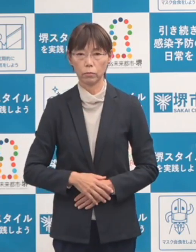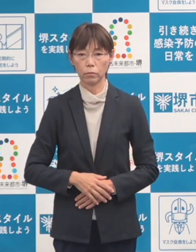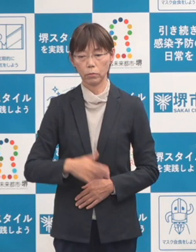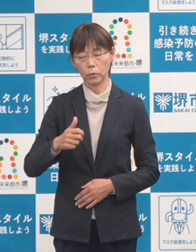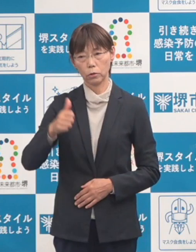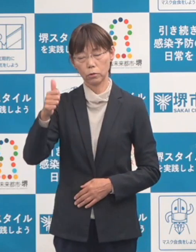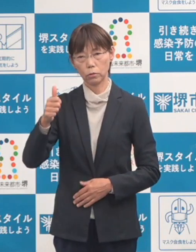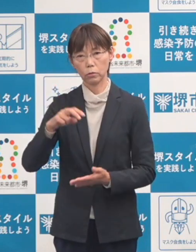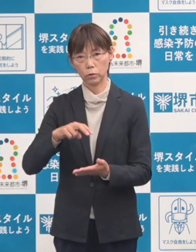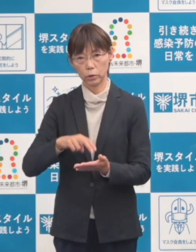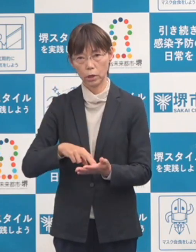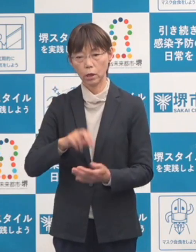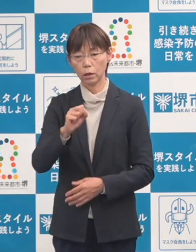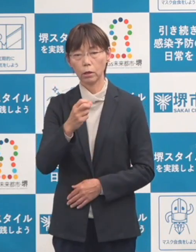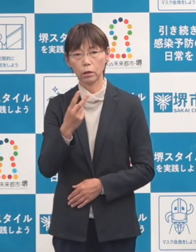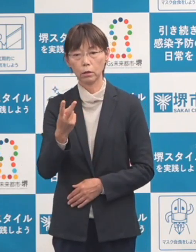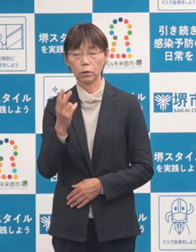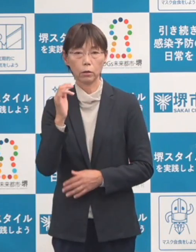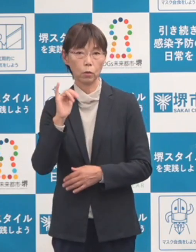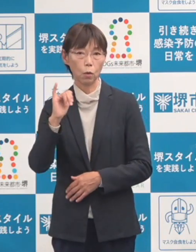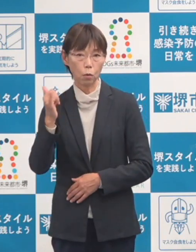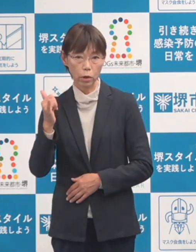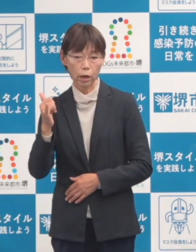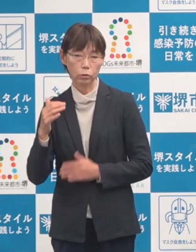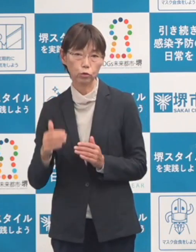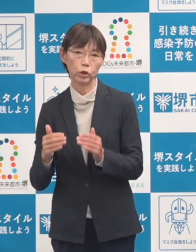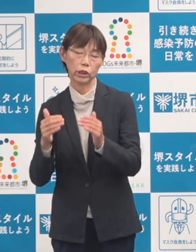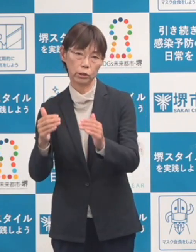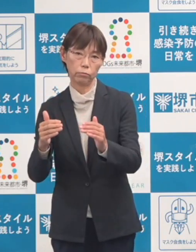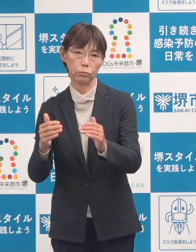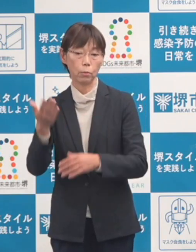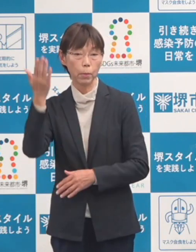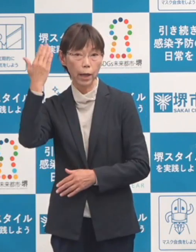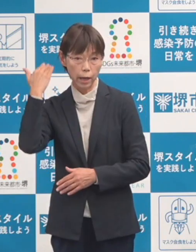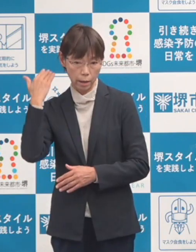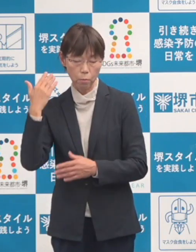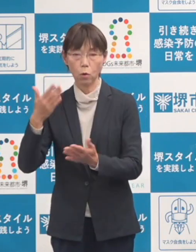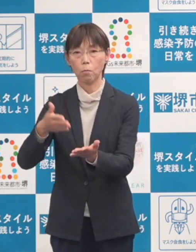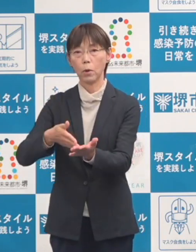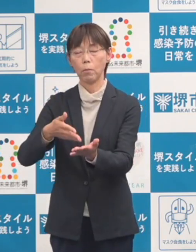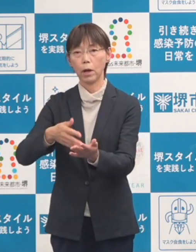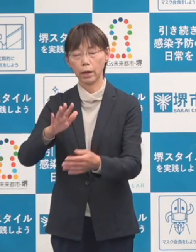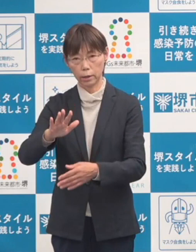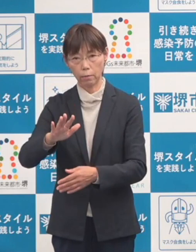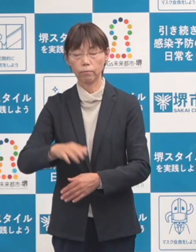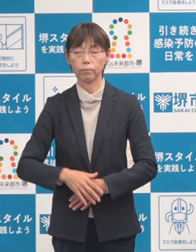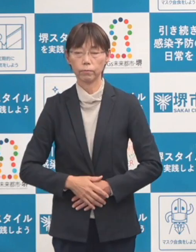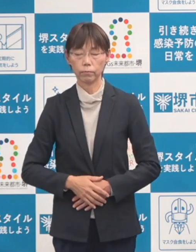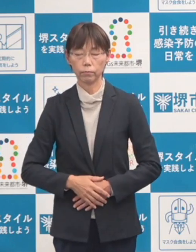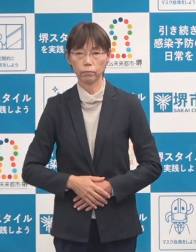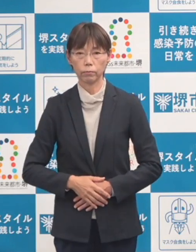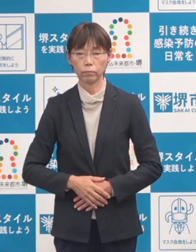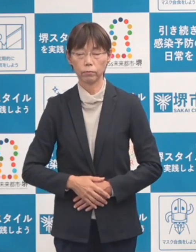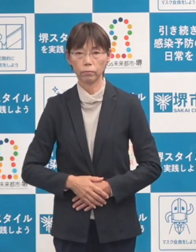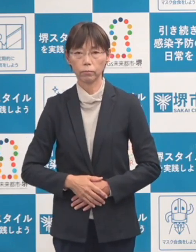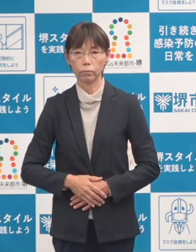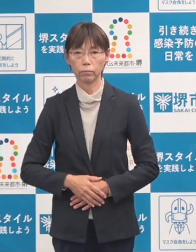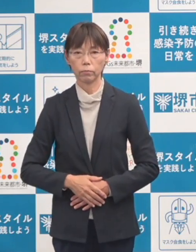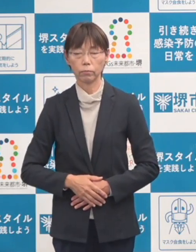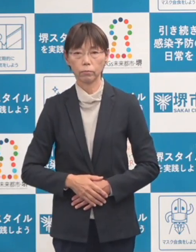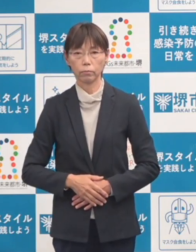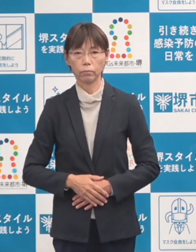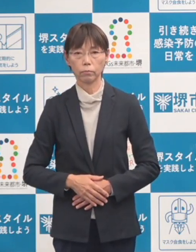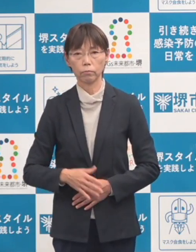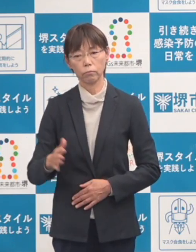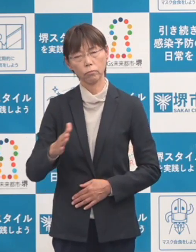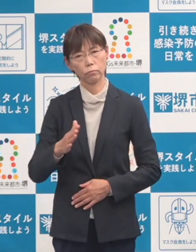里親推進されるということで会見でもお話しされたことあると思うんですけれども、その点の矛盾